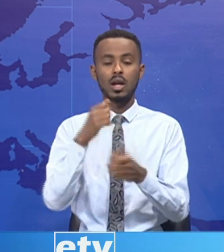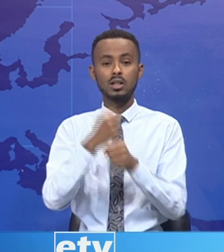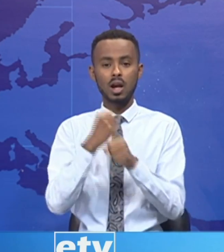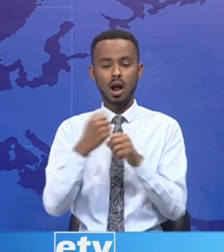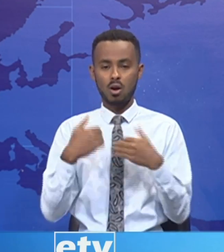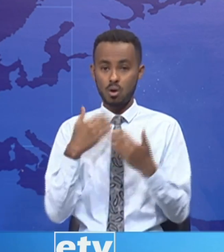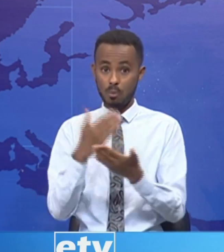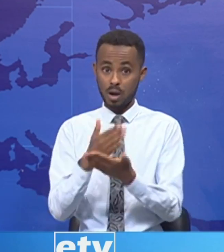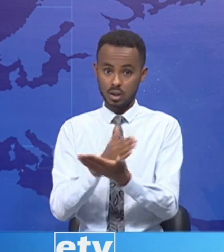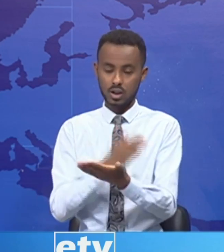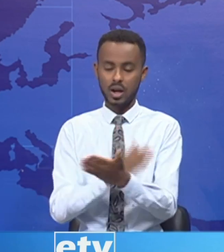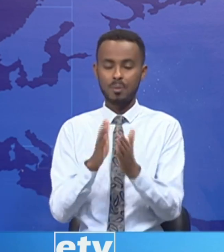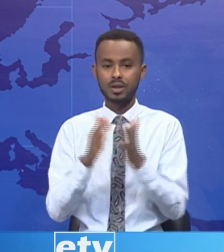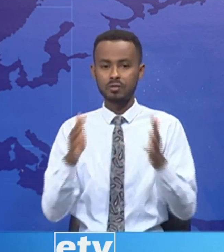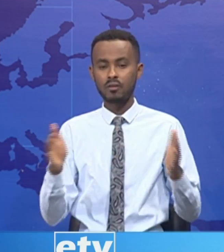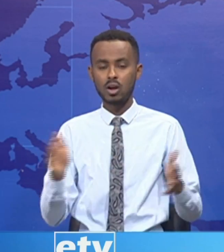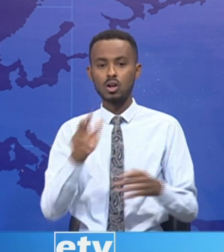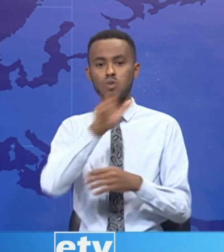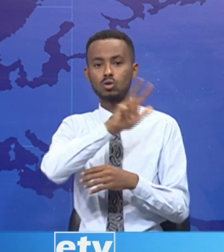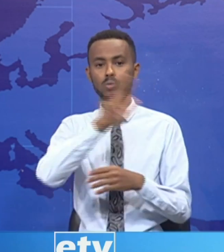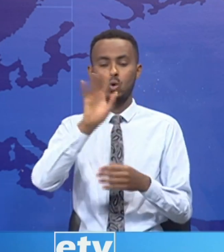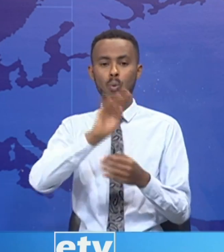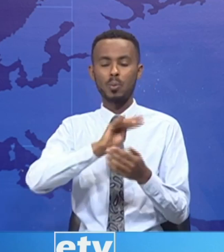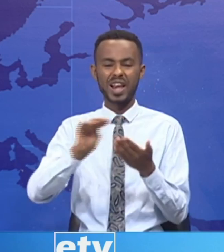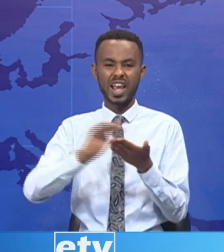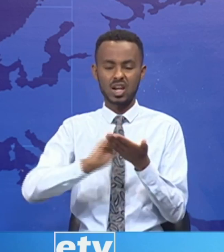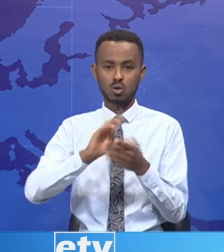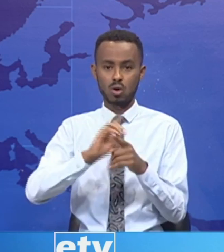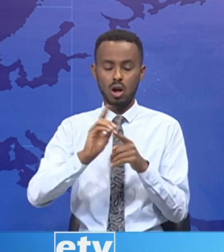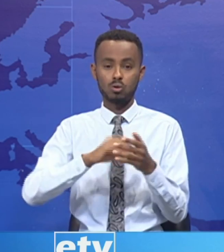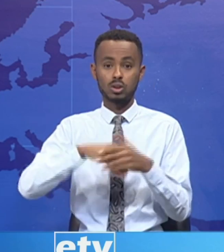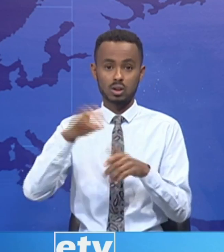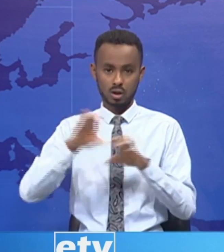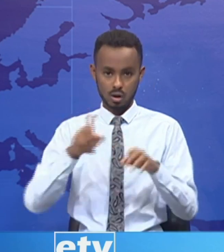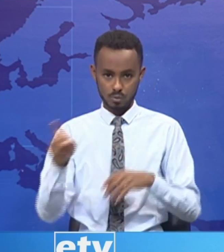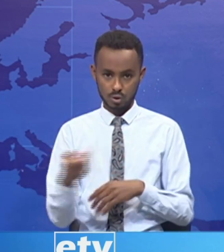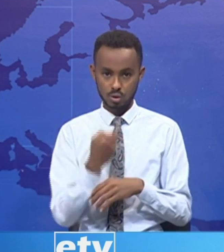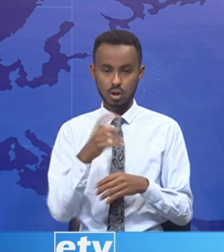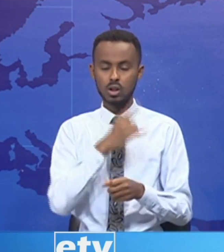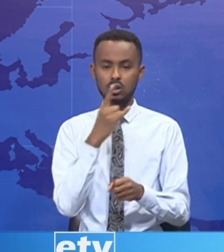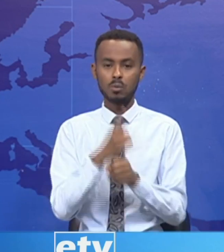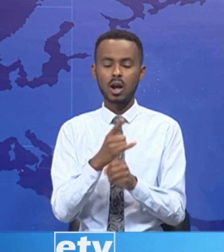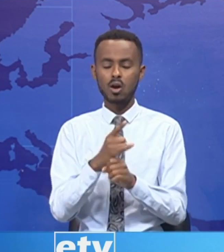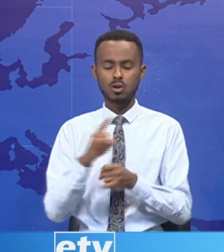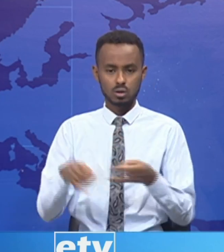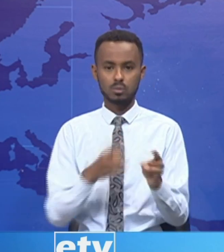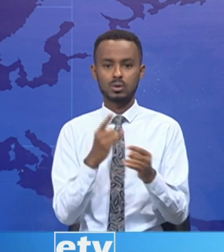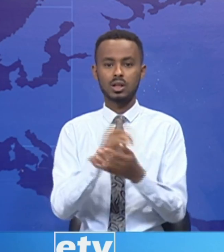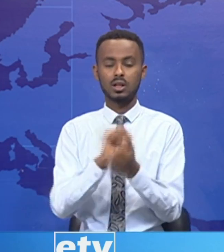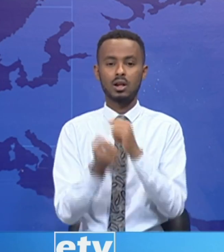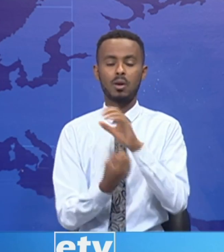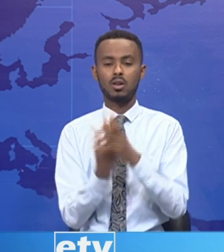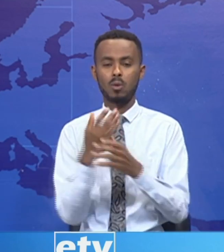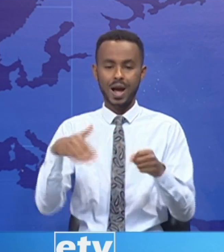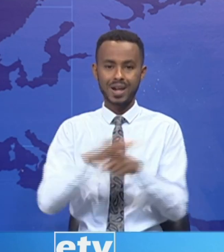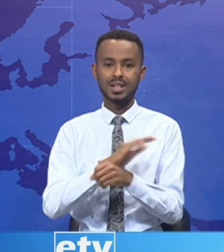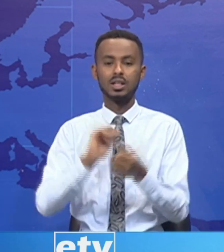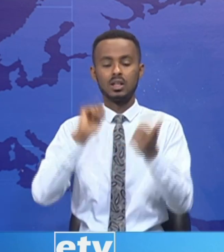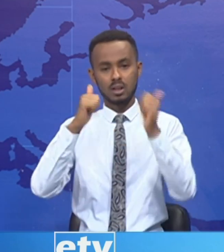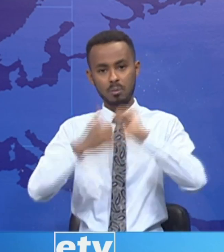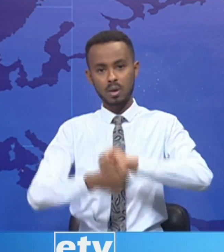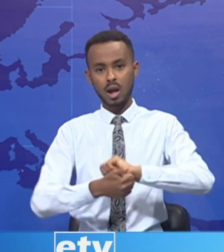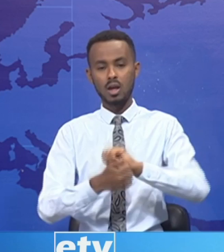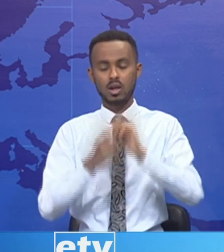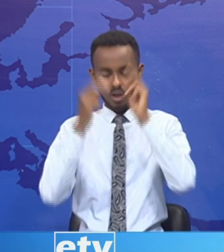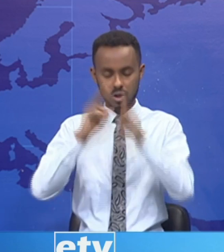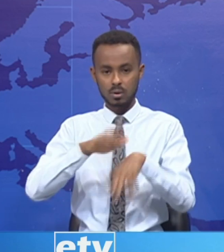ያለው ማስፋፊያ 300 ሚሊዮን ዶላር ወጪ የተደረገበት ሲሆን ዘመናዊ መሰረተ ልማት የተሟላለት አዲስ ተርሚናል፣